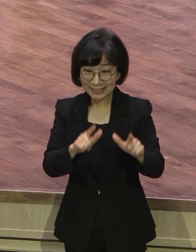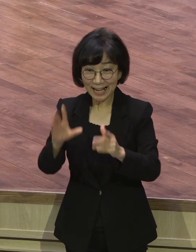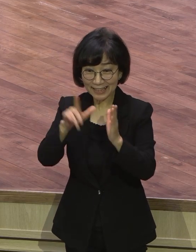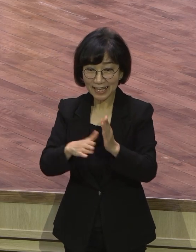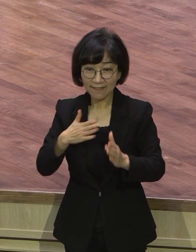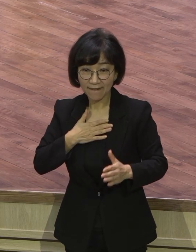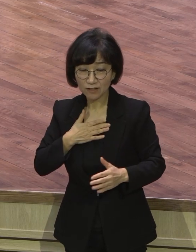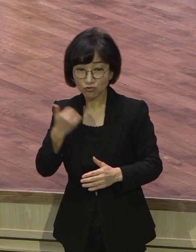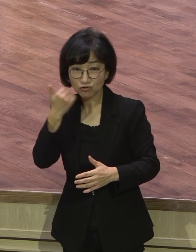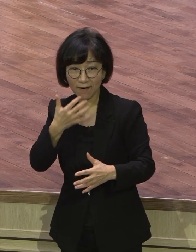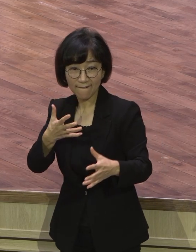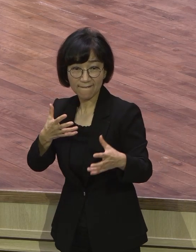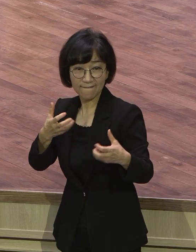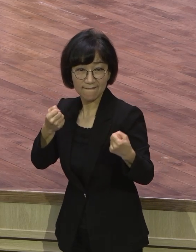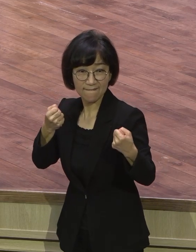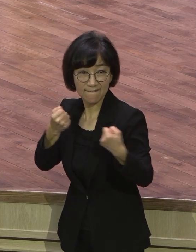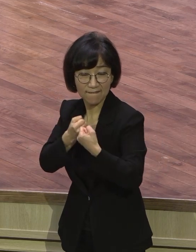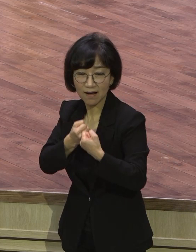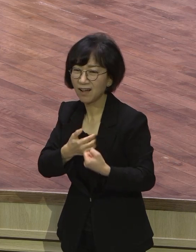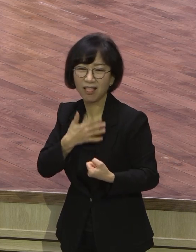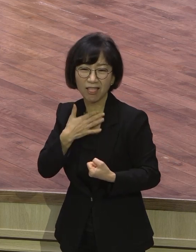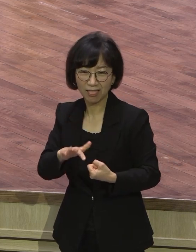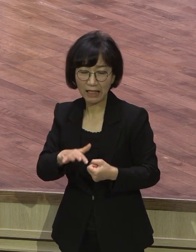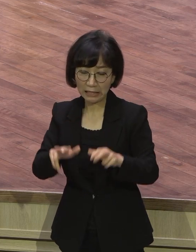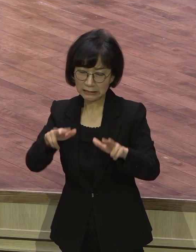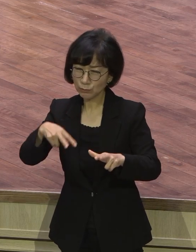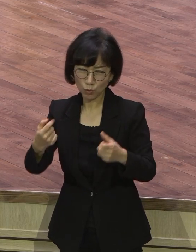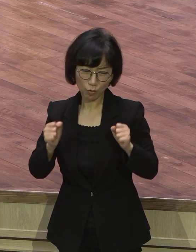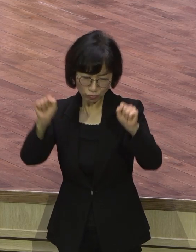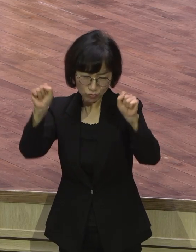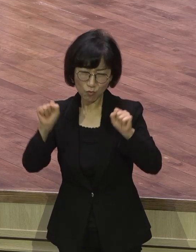적이 없다고. 운동 많이 하고 지금도 하고 있어요.